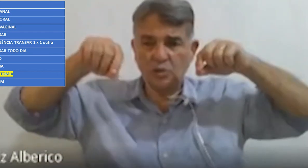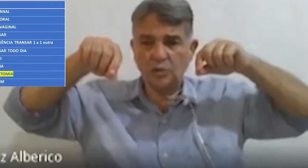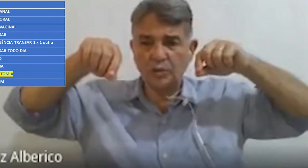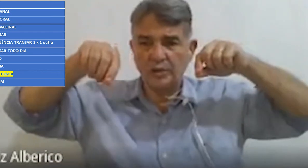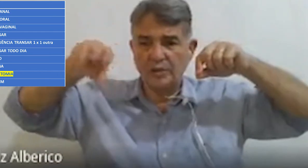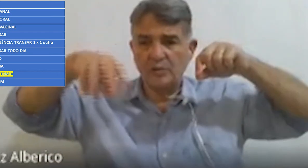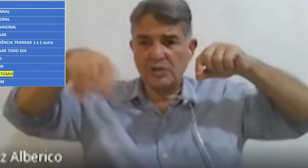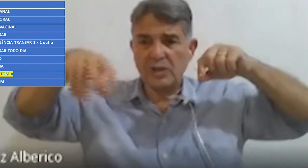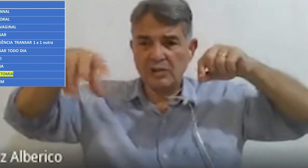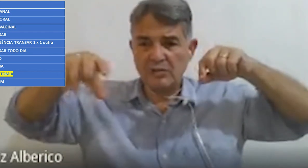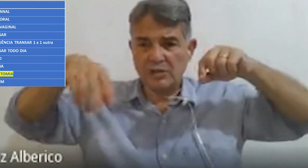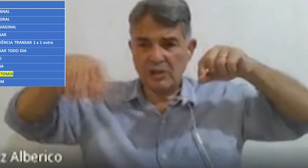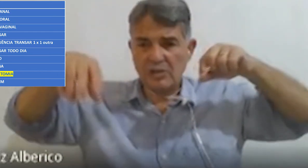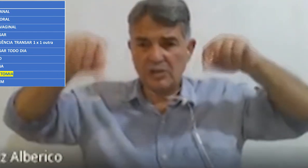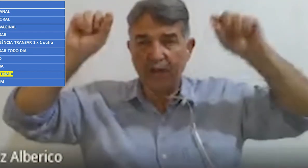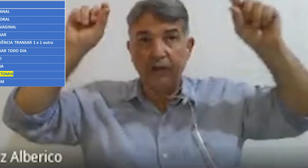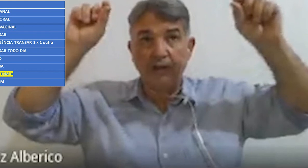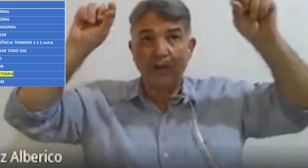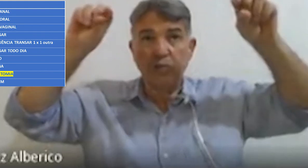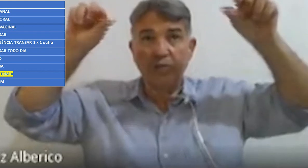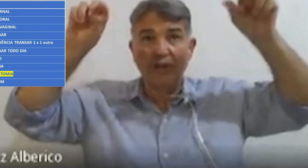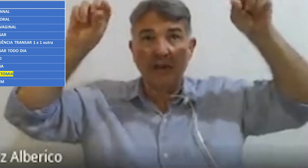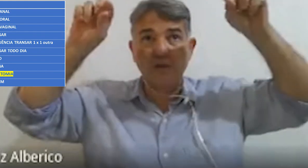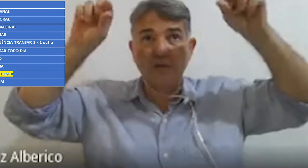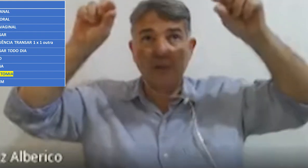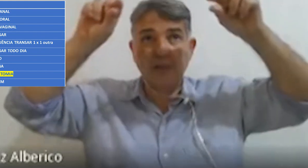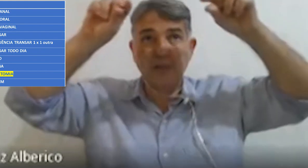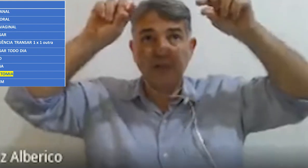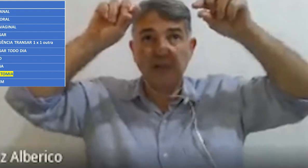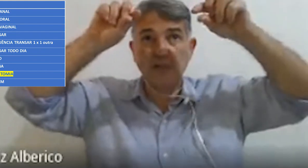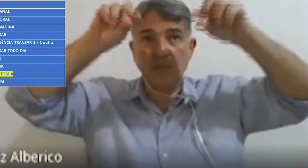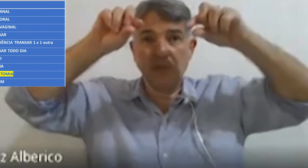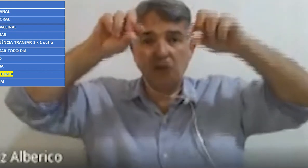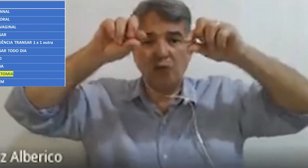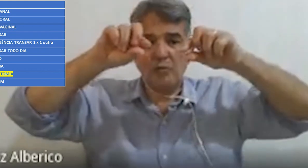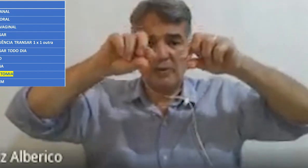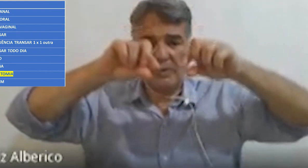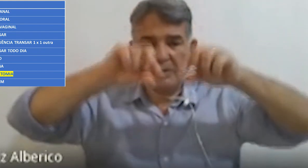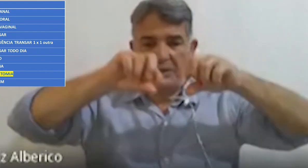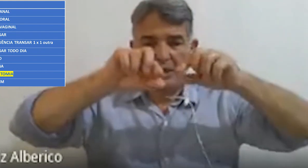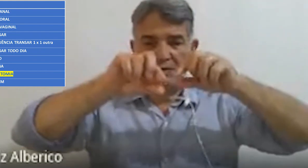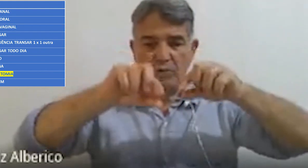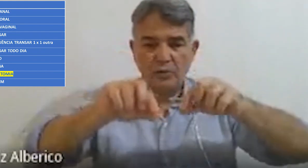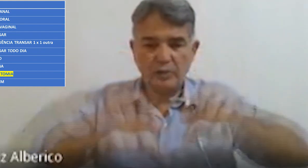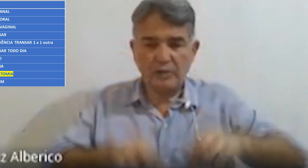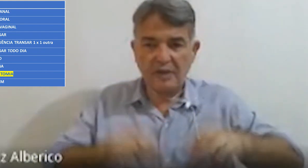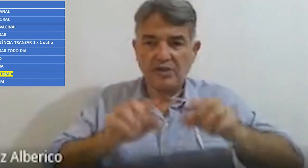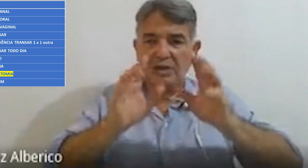estudo dos livros, textos, que tem os ovários de um lado, desce pelas trompas, aí vem o útero e vagina, aquele